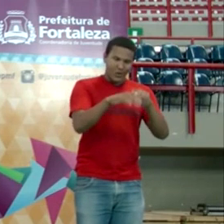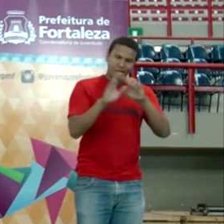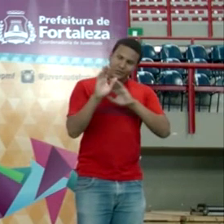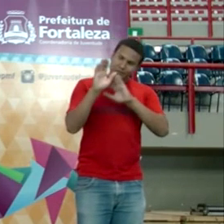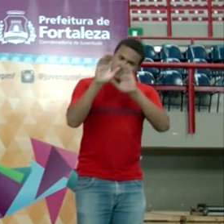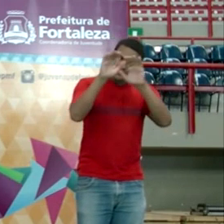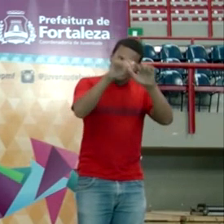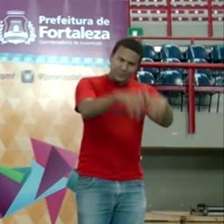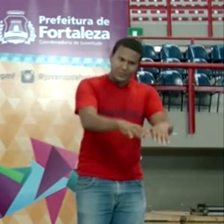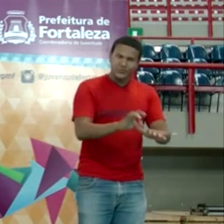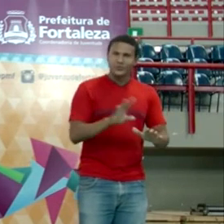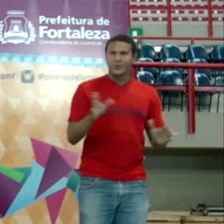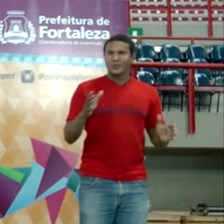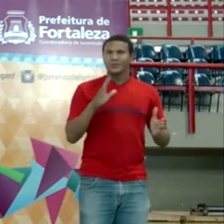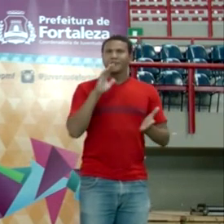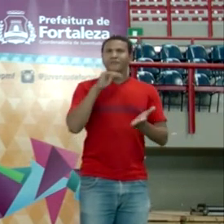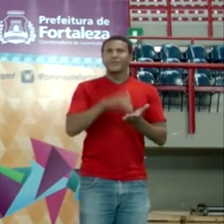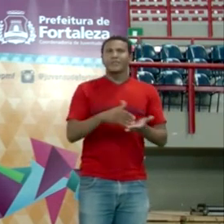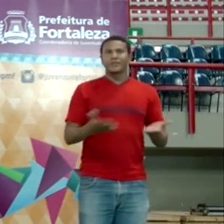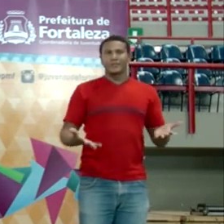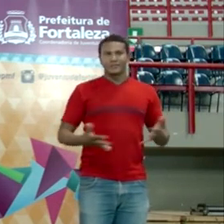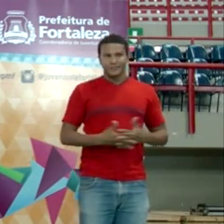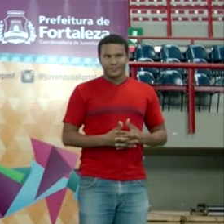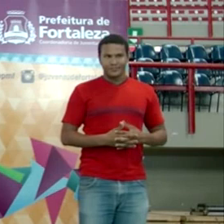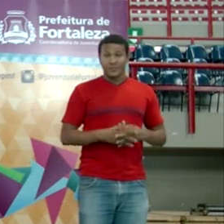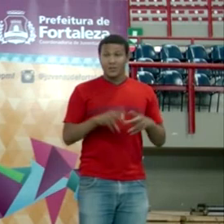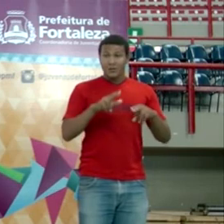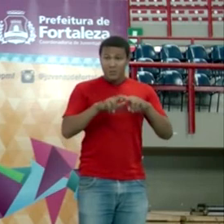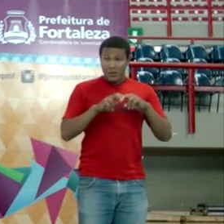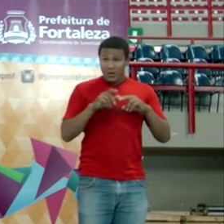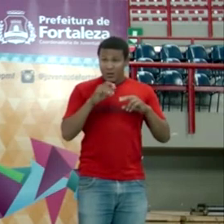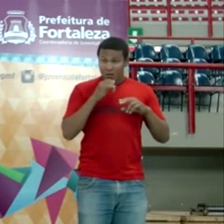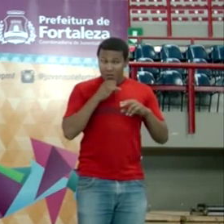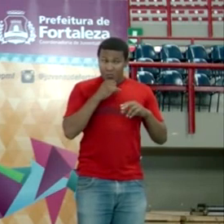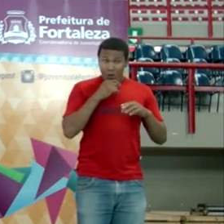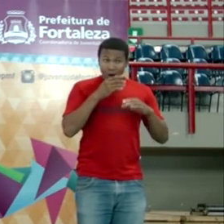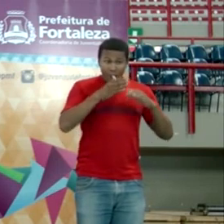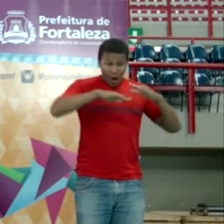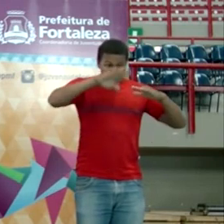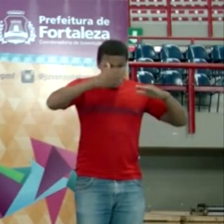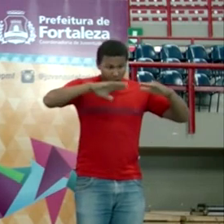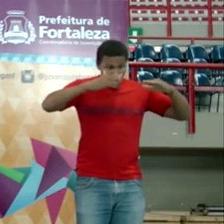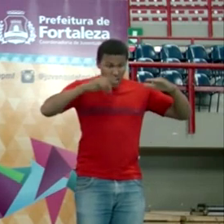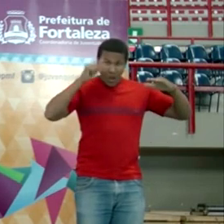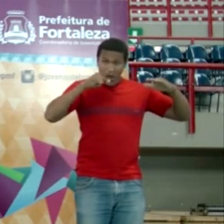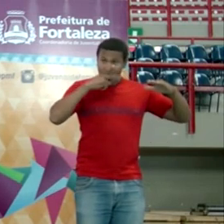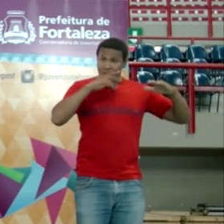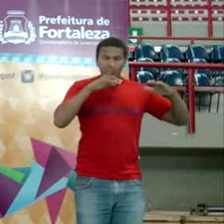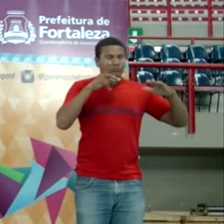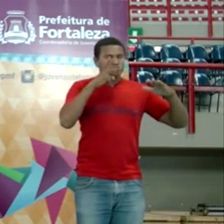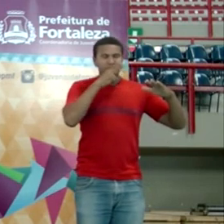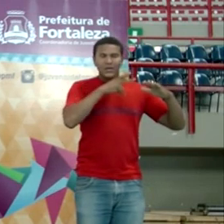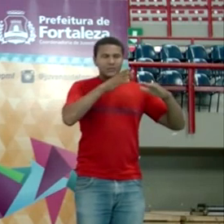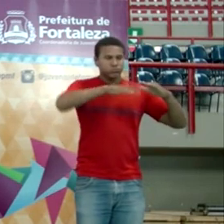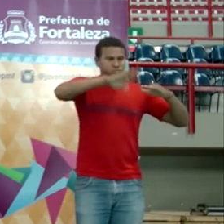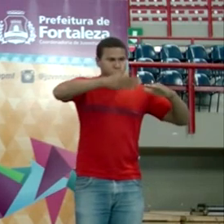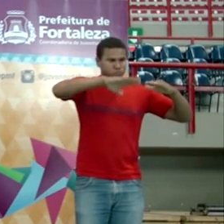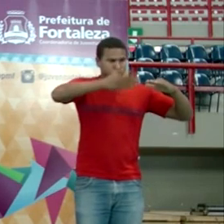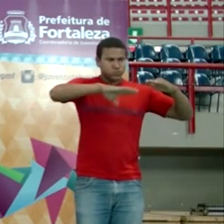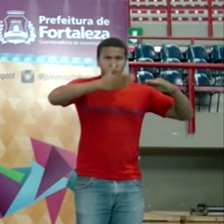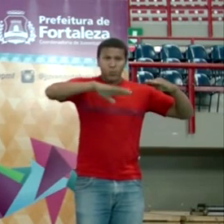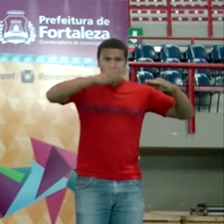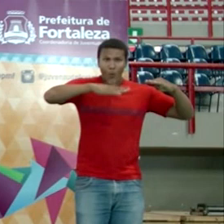Preste atenção no que eu vou dizer. Uma onda é uma perturbação. É uma perturbação que se